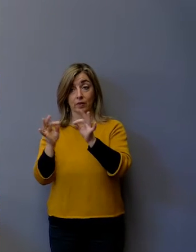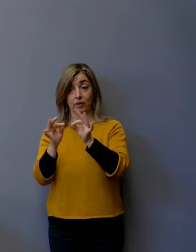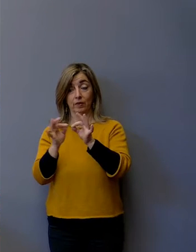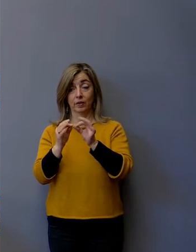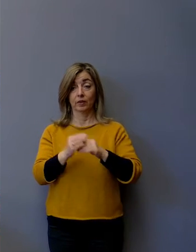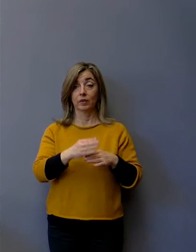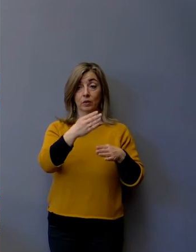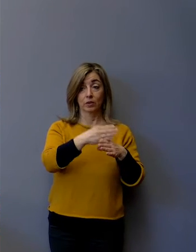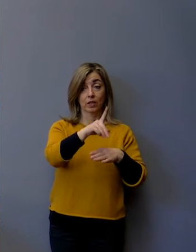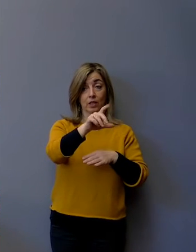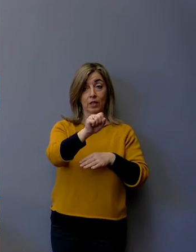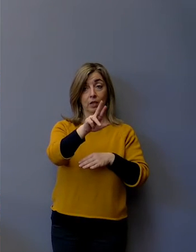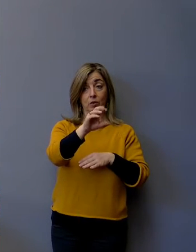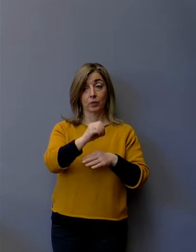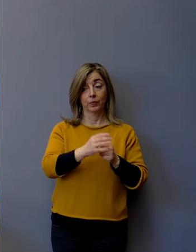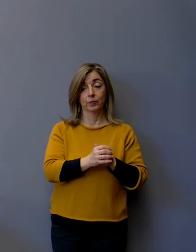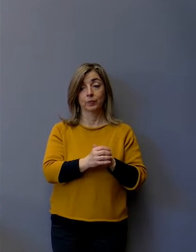consigliera laura